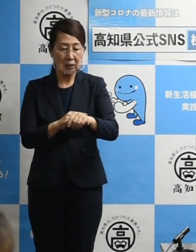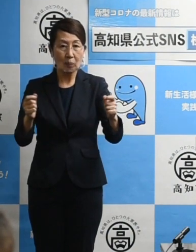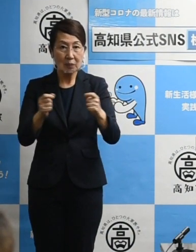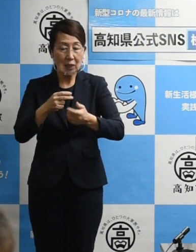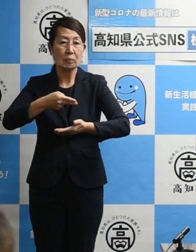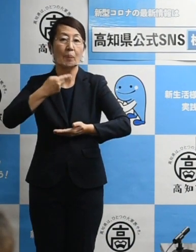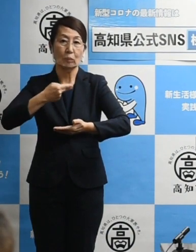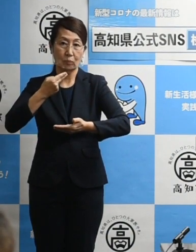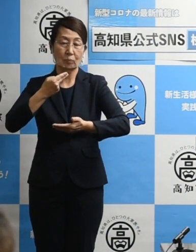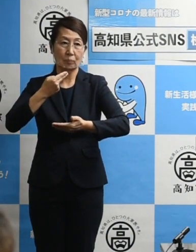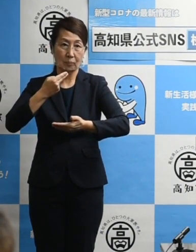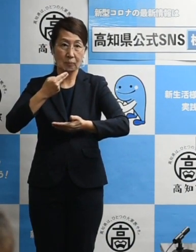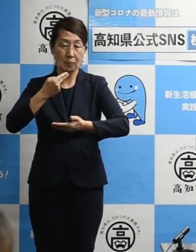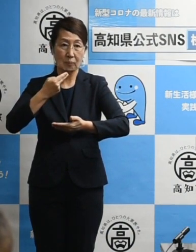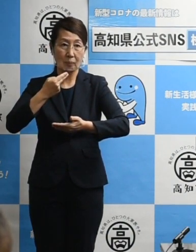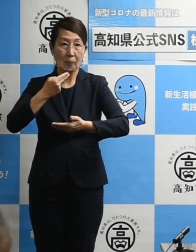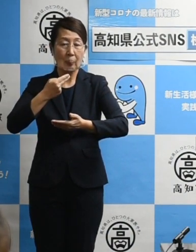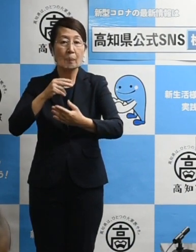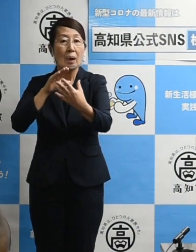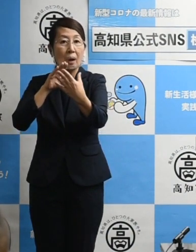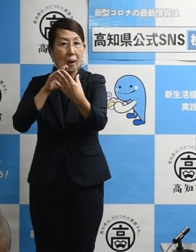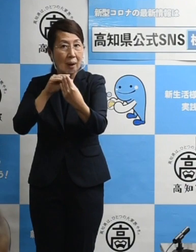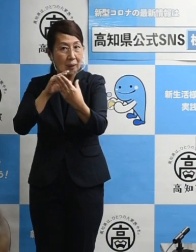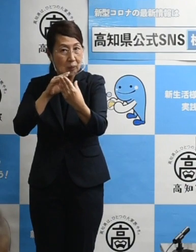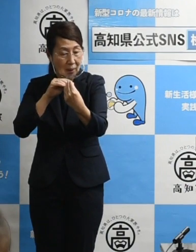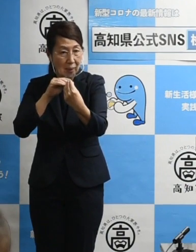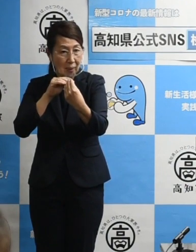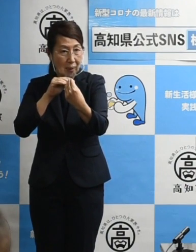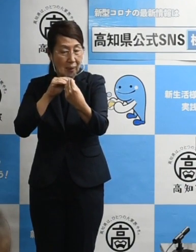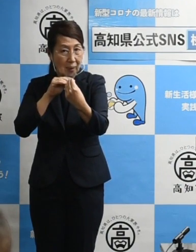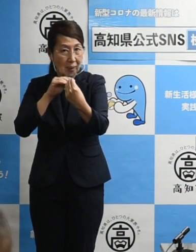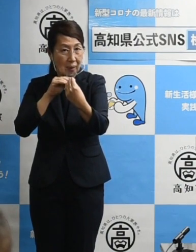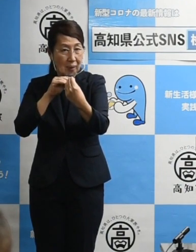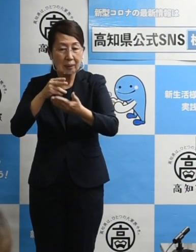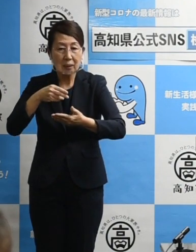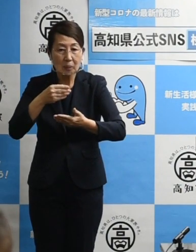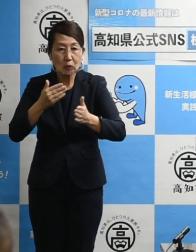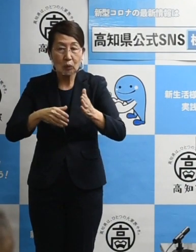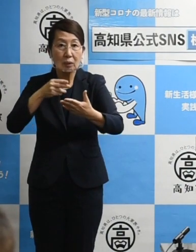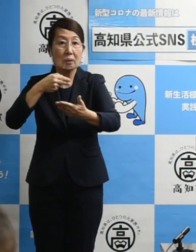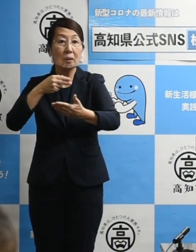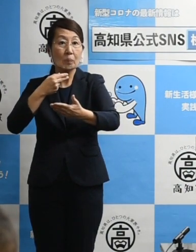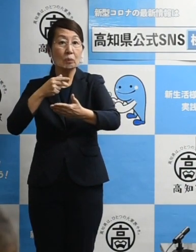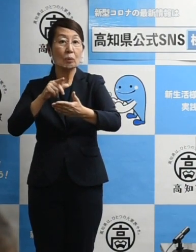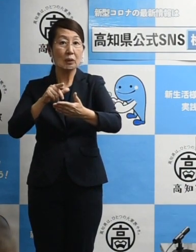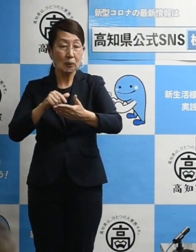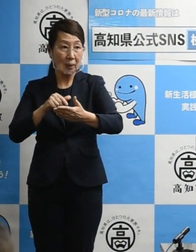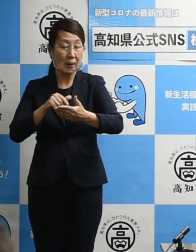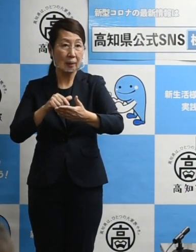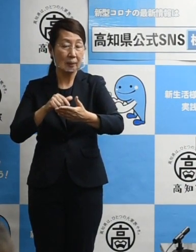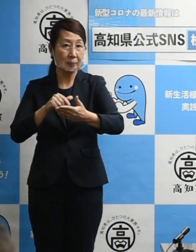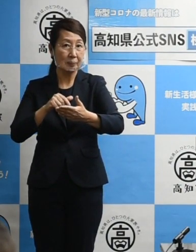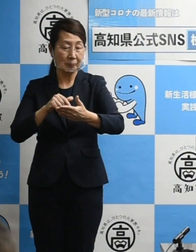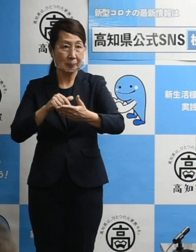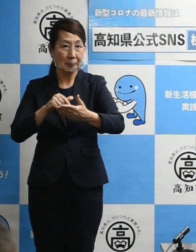そして会食、会話が主となる時間帯には、会食の時間帯であ、時間